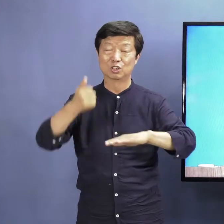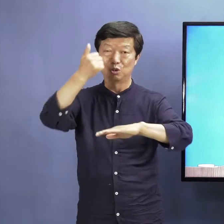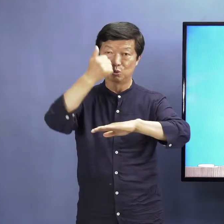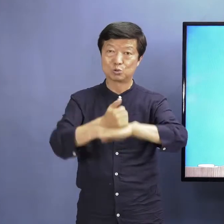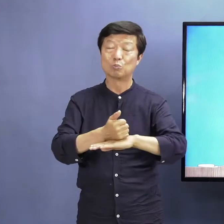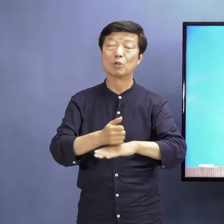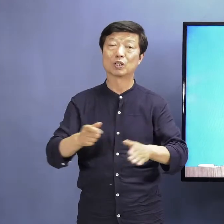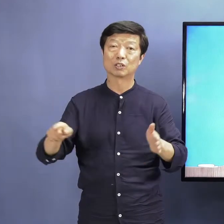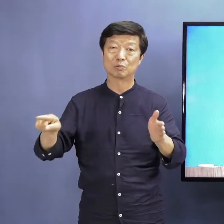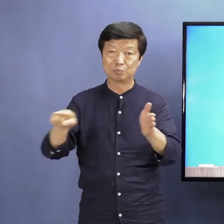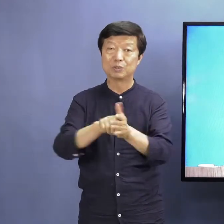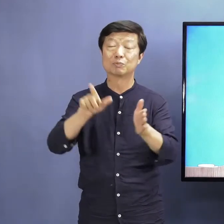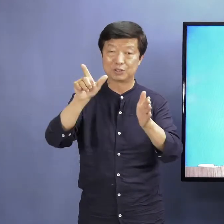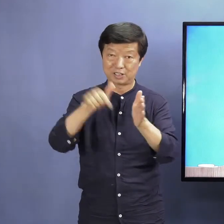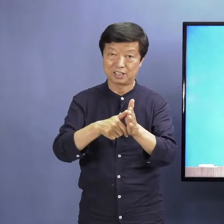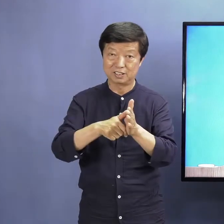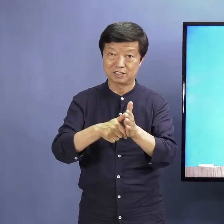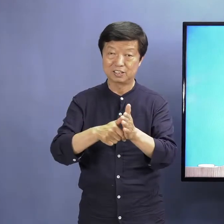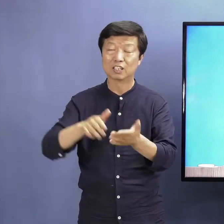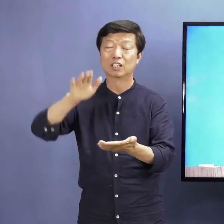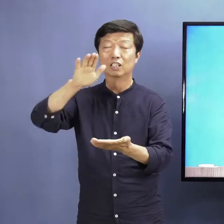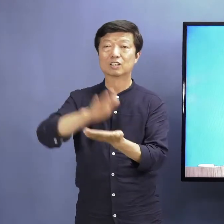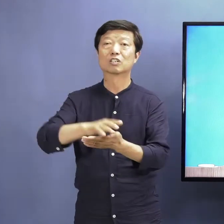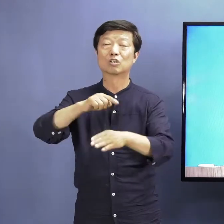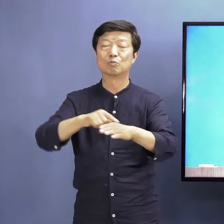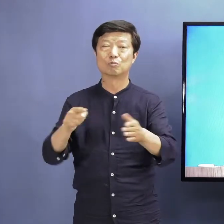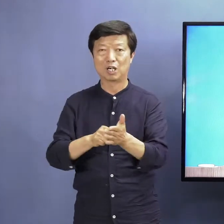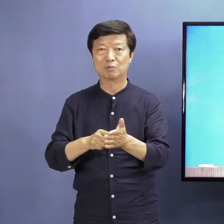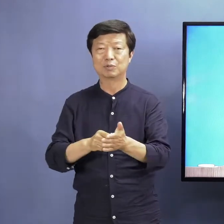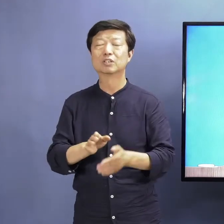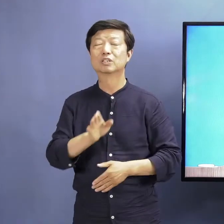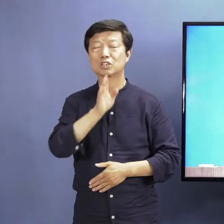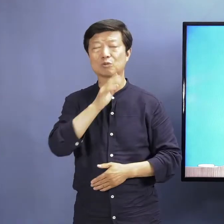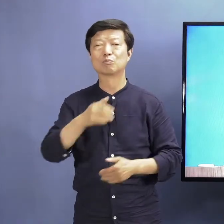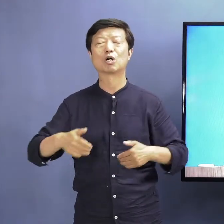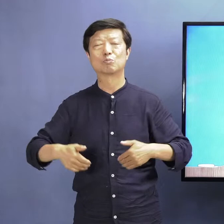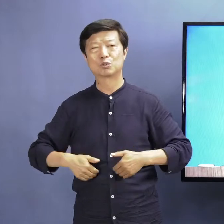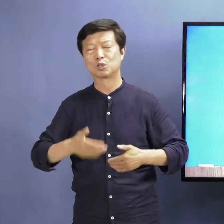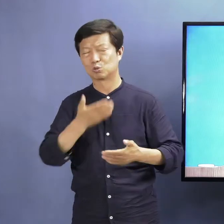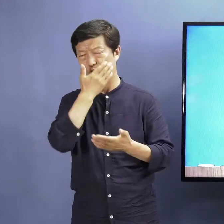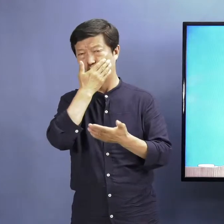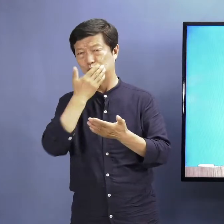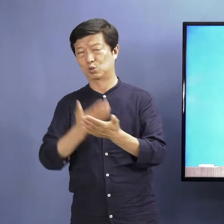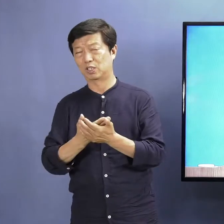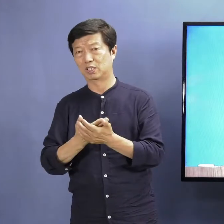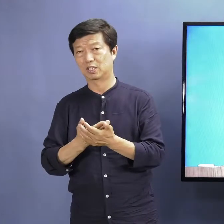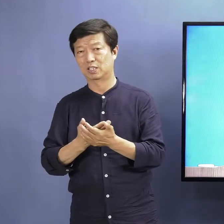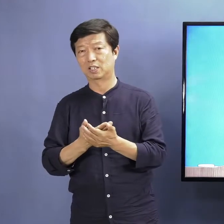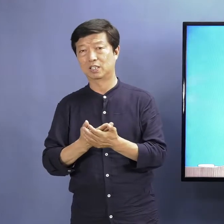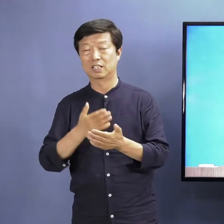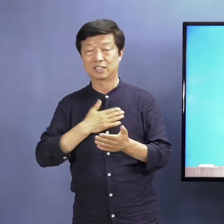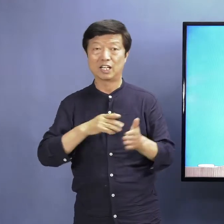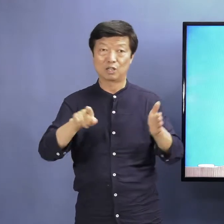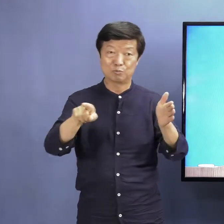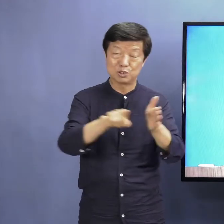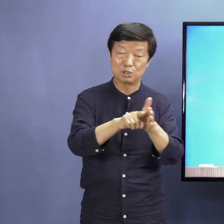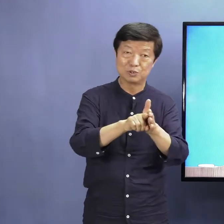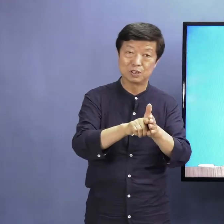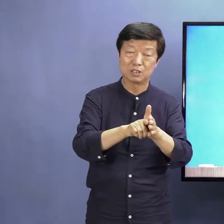신앙에서 열정은 정말 중요한 요소입니다. 정말 그 신앙이 온전한 종말론적 신앙이 되려고